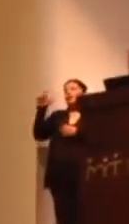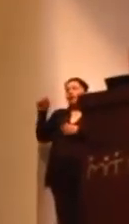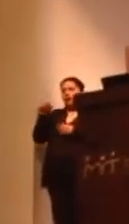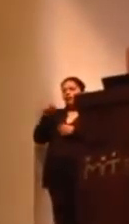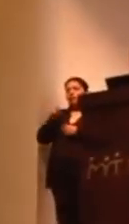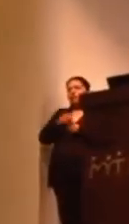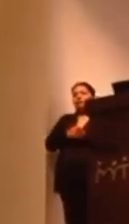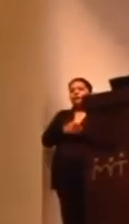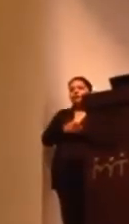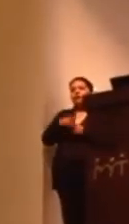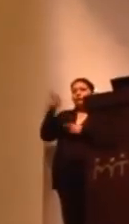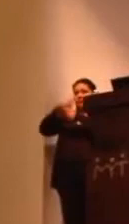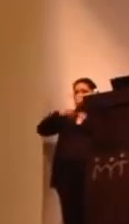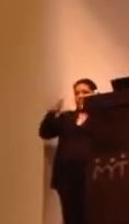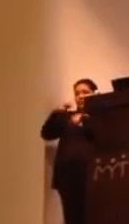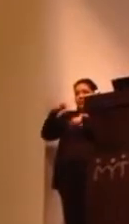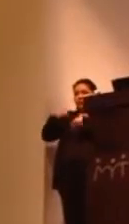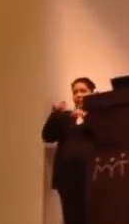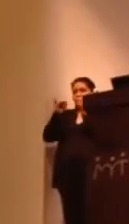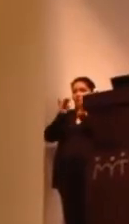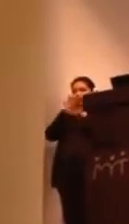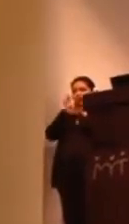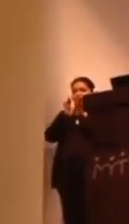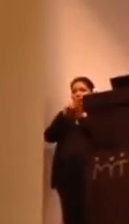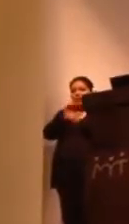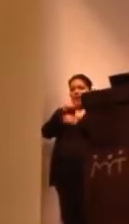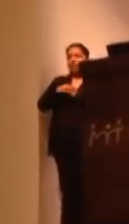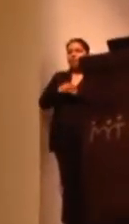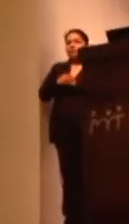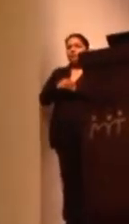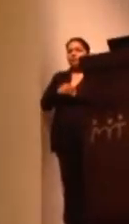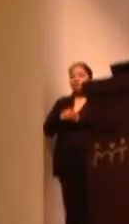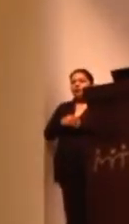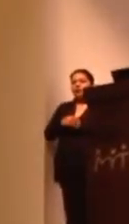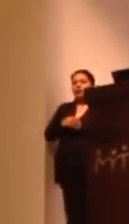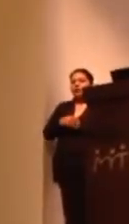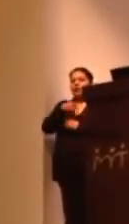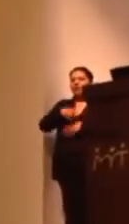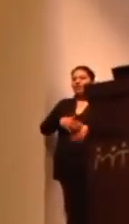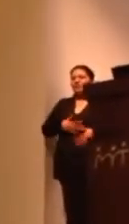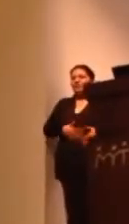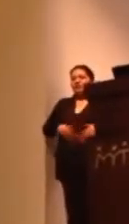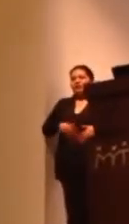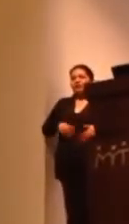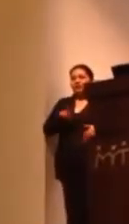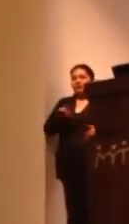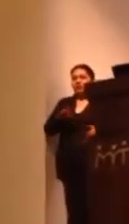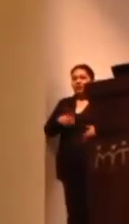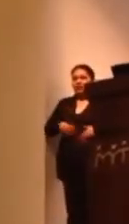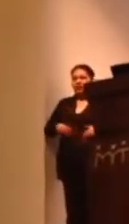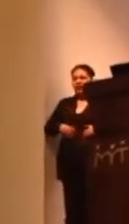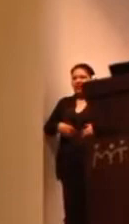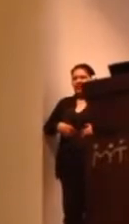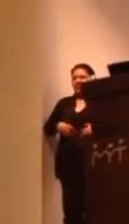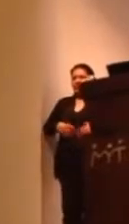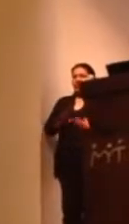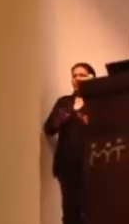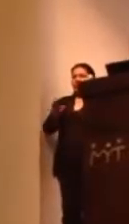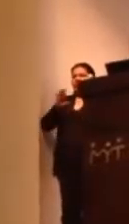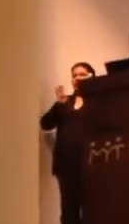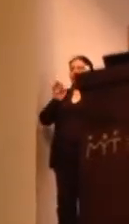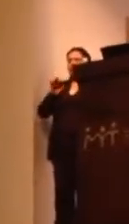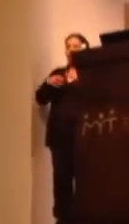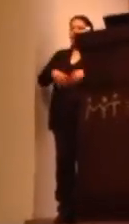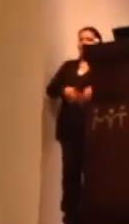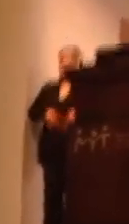aquí, ¿cierto? Es una atención momentánea. O de repente tienen un retortijón, y dices, ay, la torre,